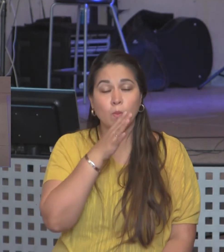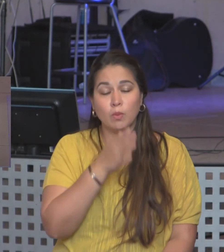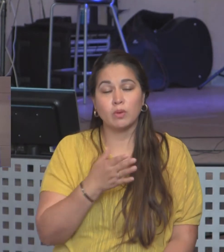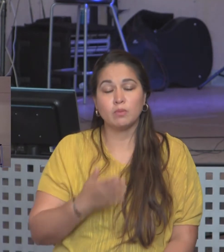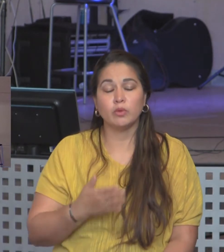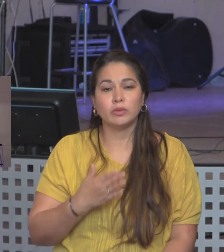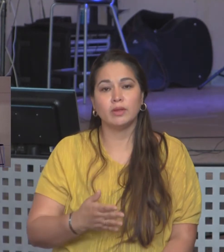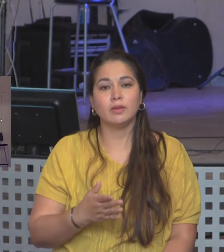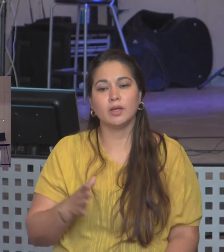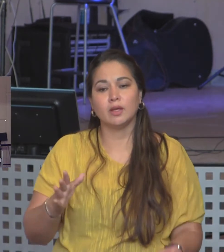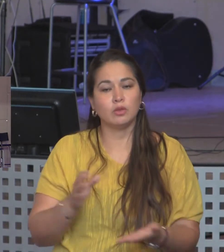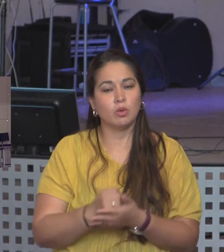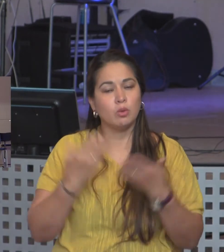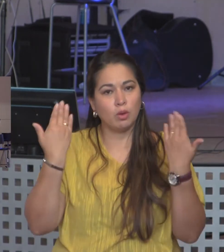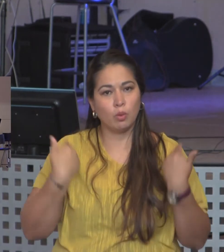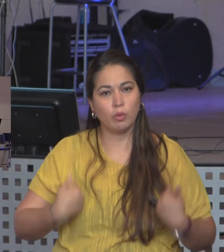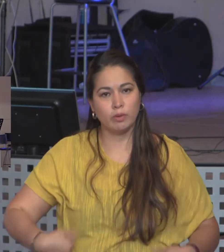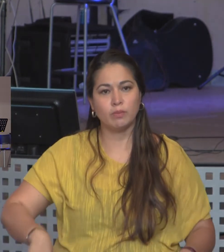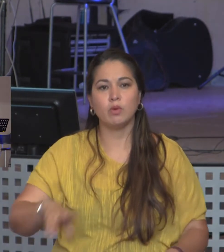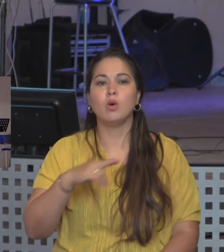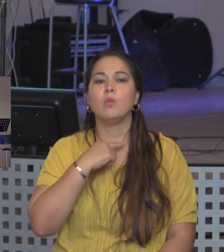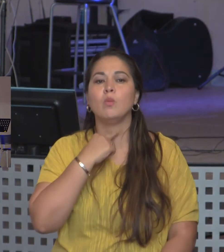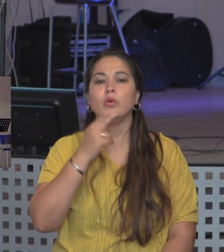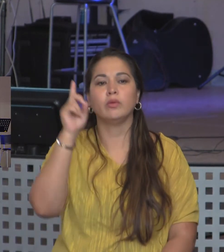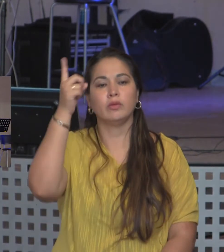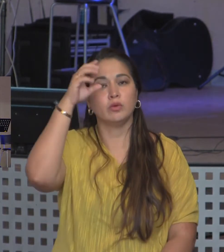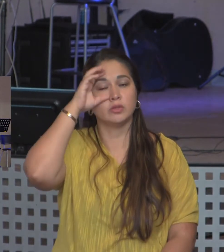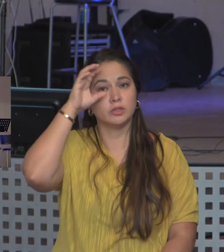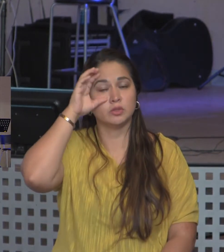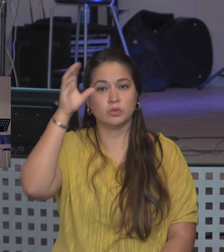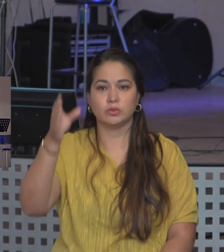Y ahí es donde les interpreta la parábola.